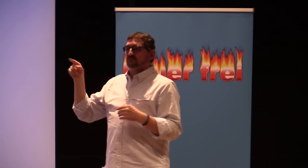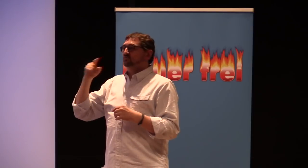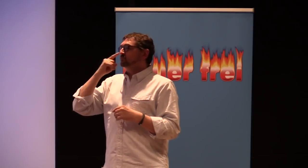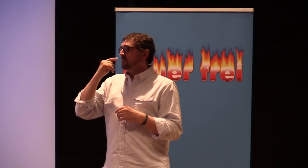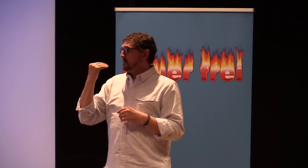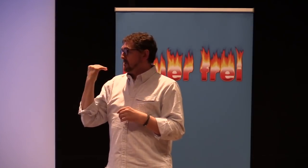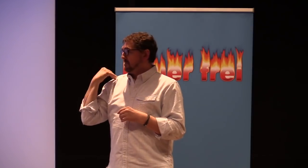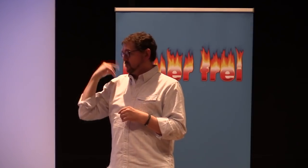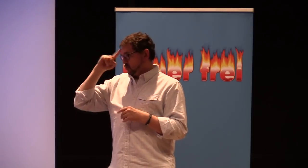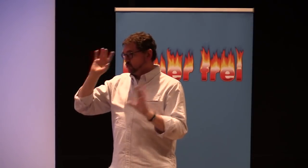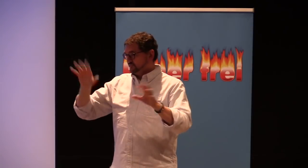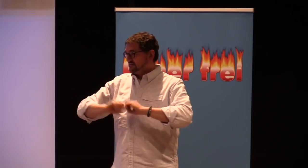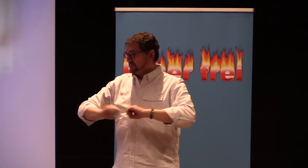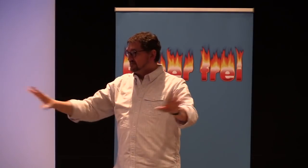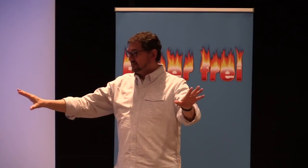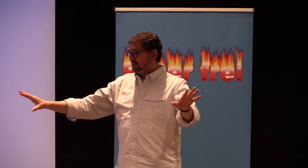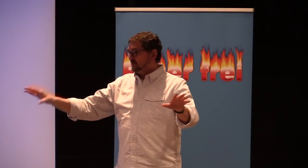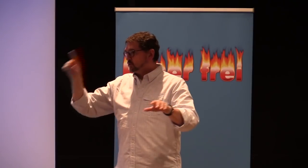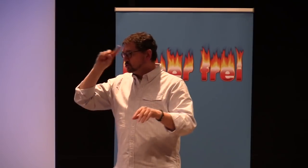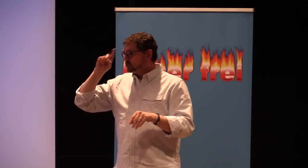japanischen Nachnamen auf jeden Fall.